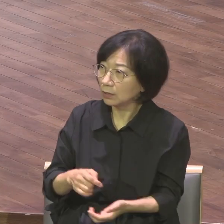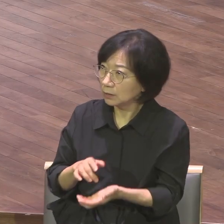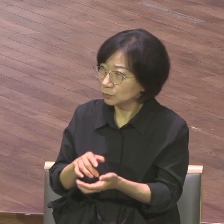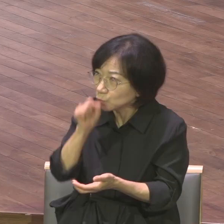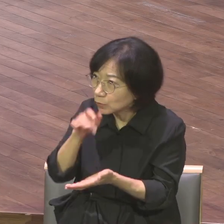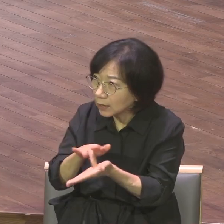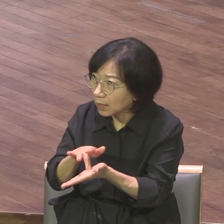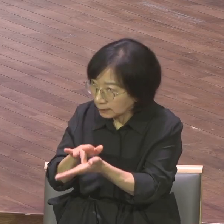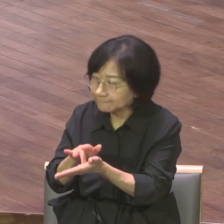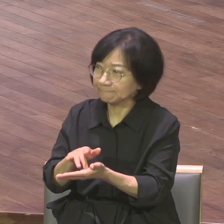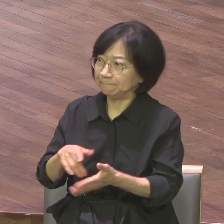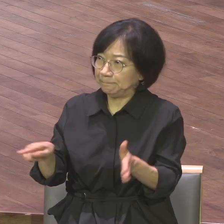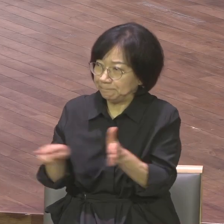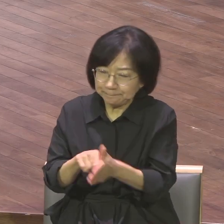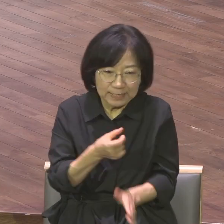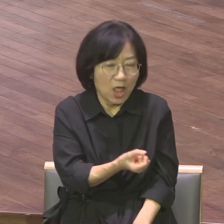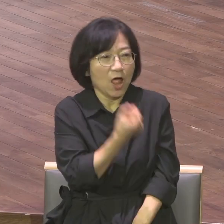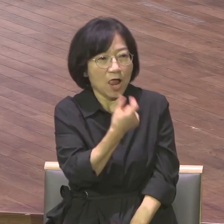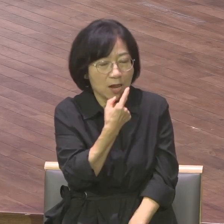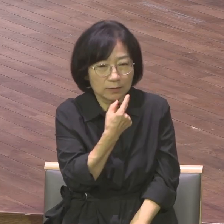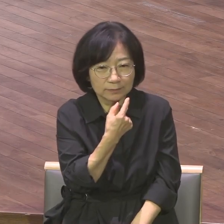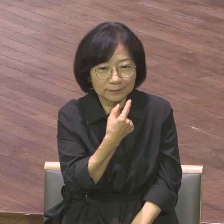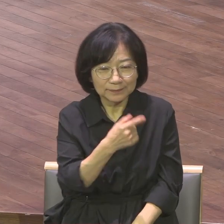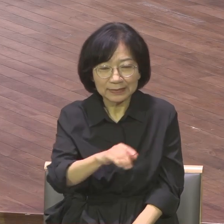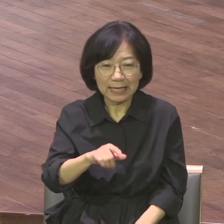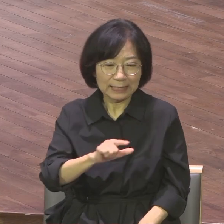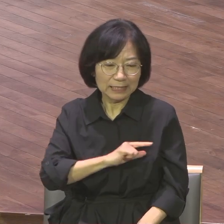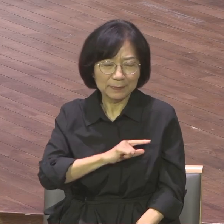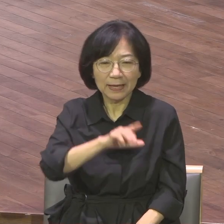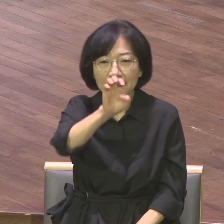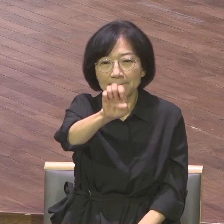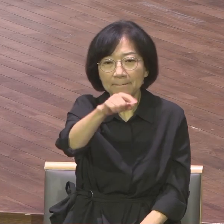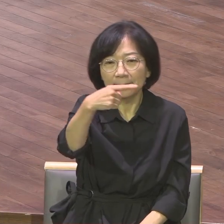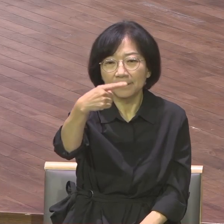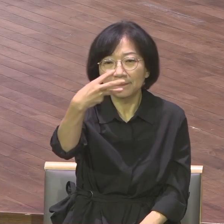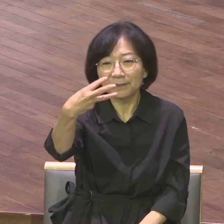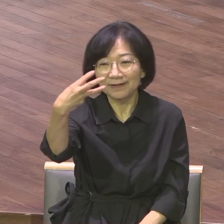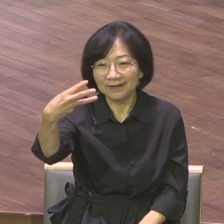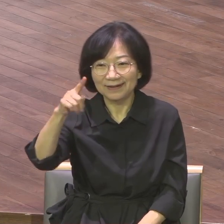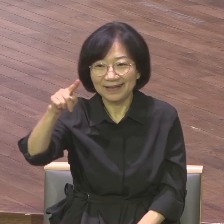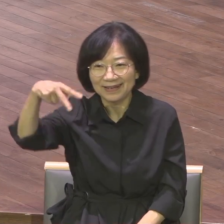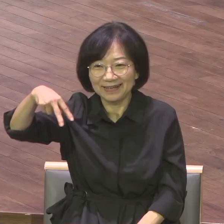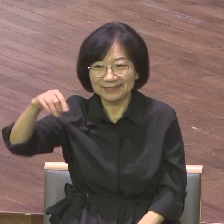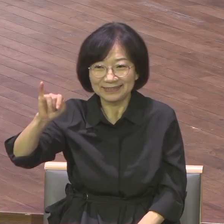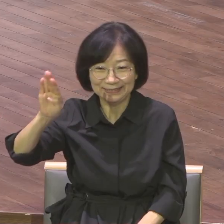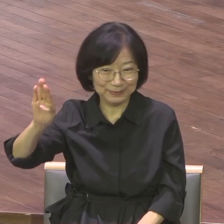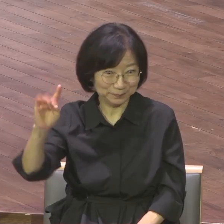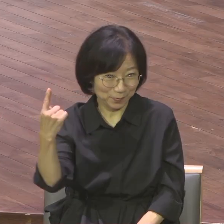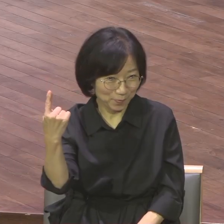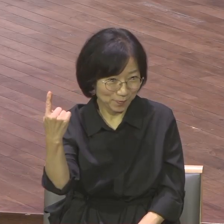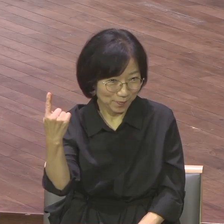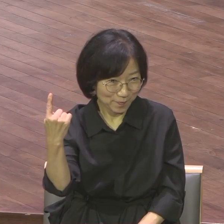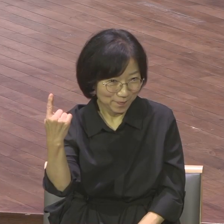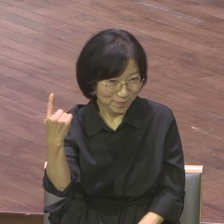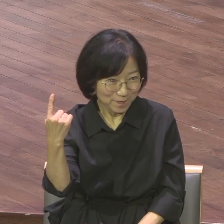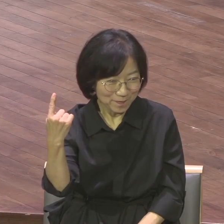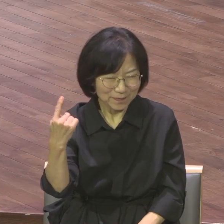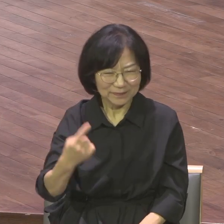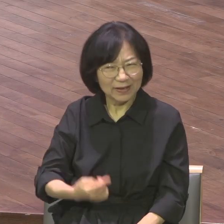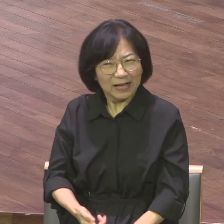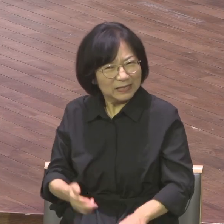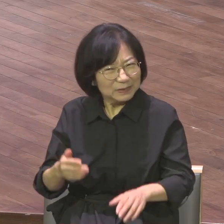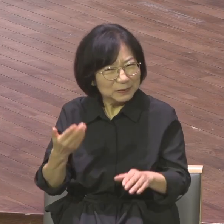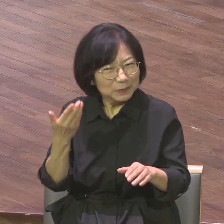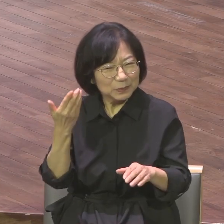현상을 플라시보 효과라 그래. 플라시보 효과. 요즘은 거의 다 사라졌지. 요즘은